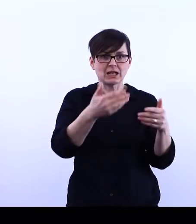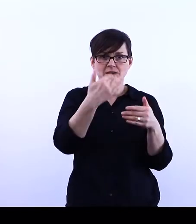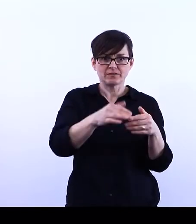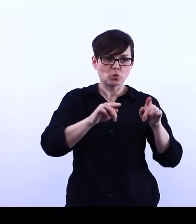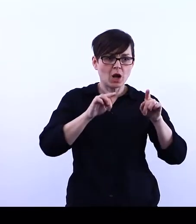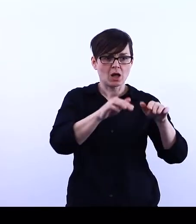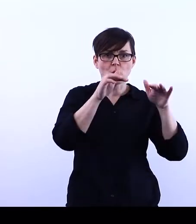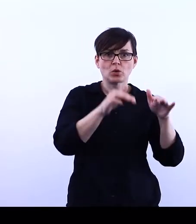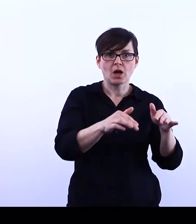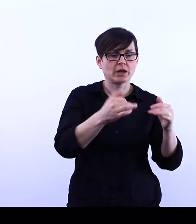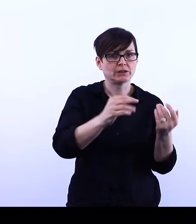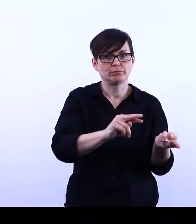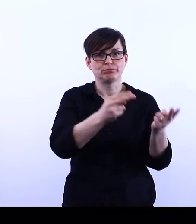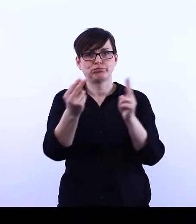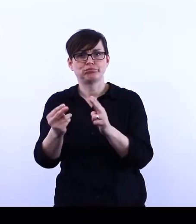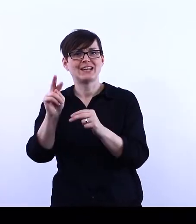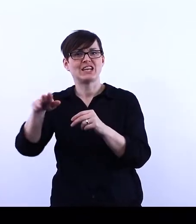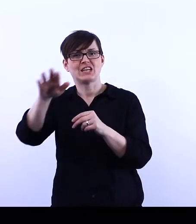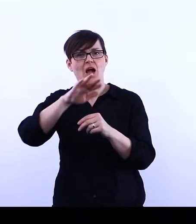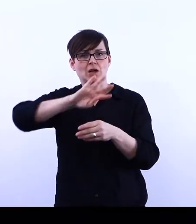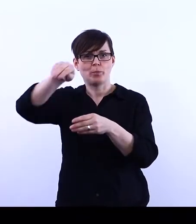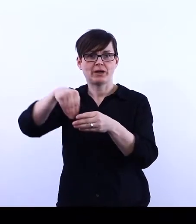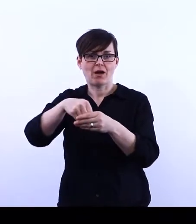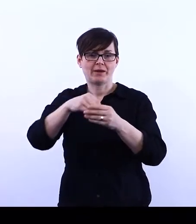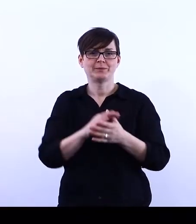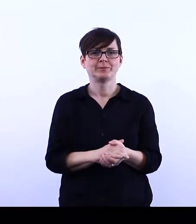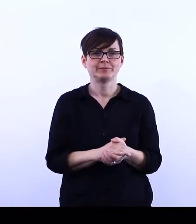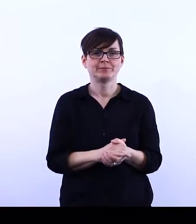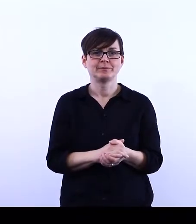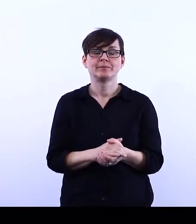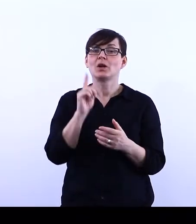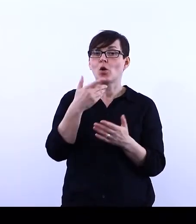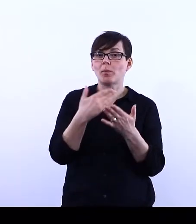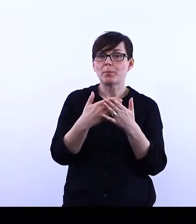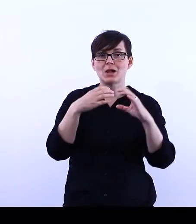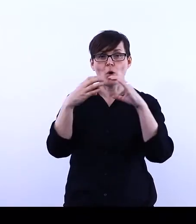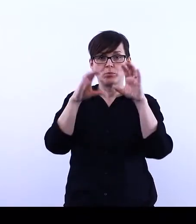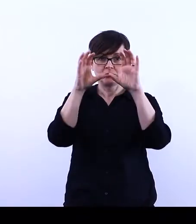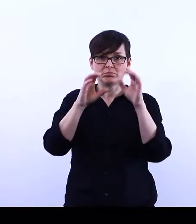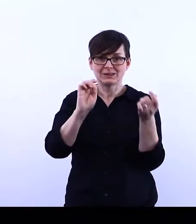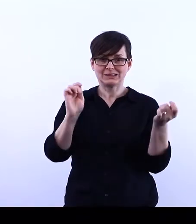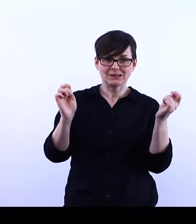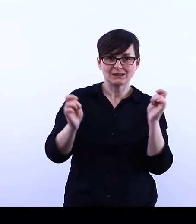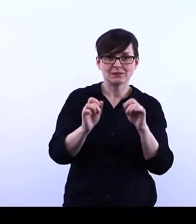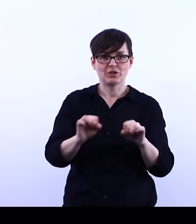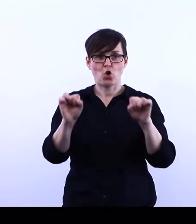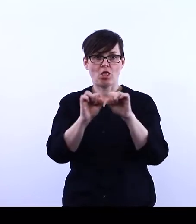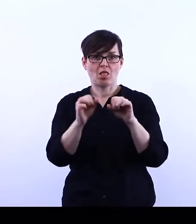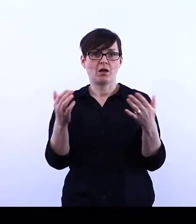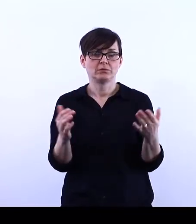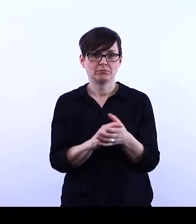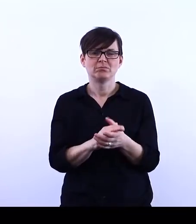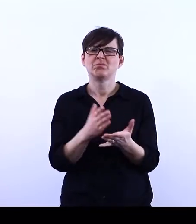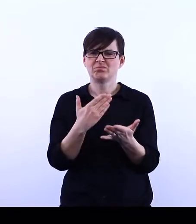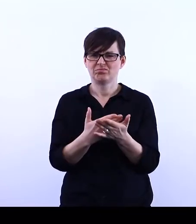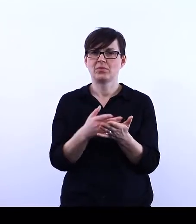bisher waren. Und die Belebung und Aktivierung von Kommunikationsstrukturen, man könnte sagen, es ist vielleicht auch eine Grundbedingung